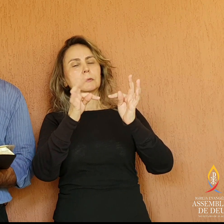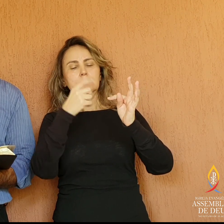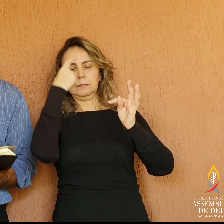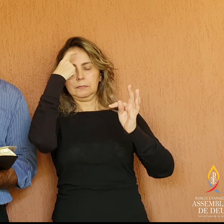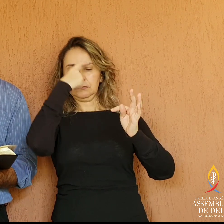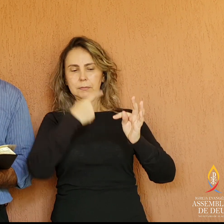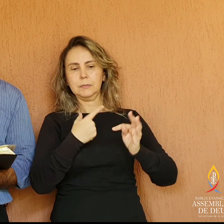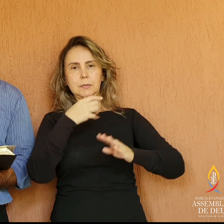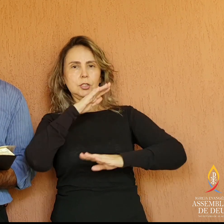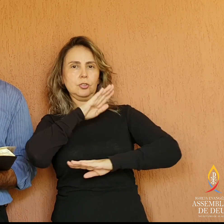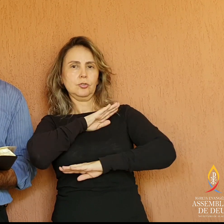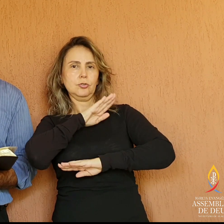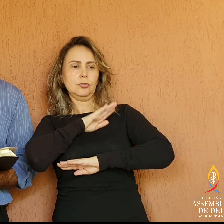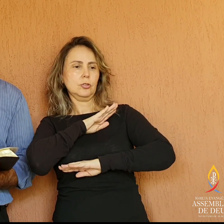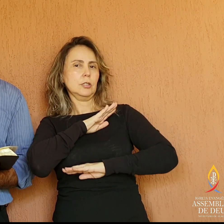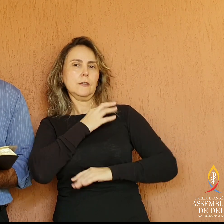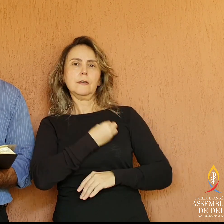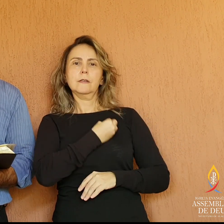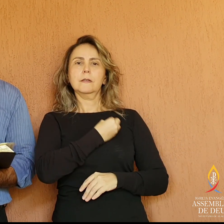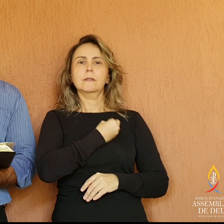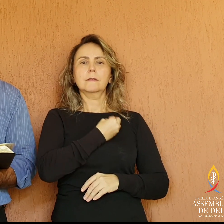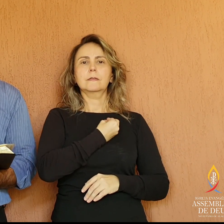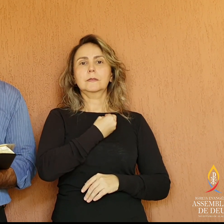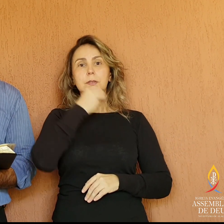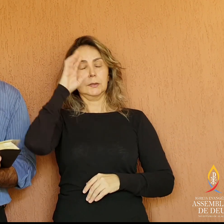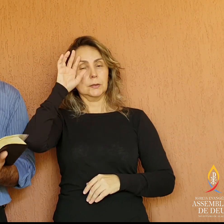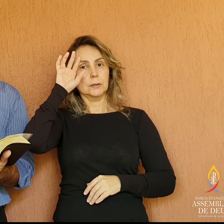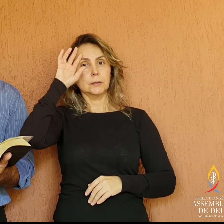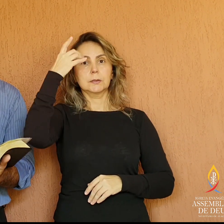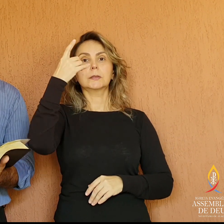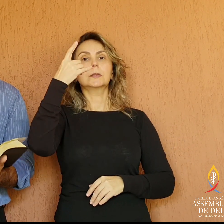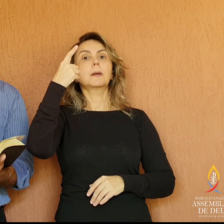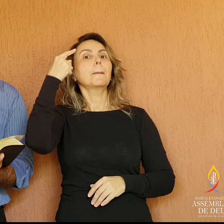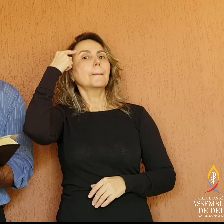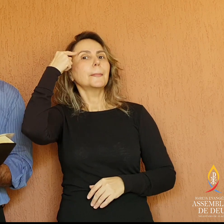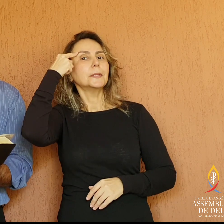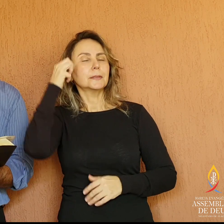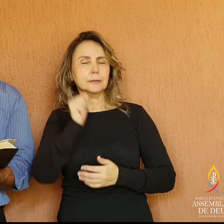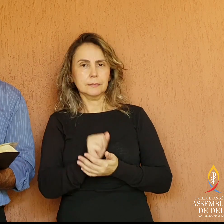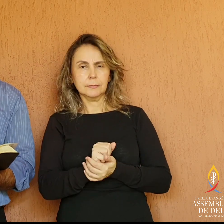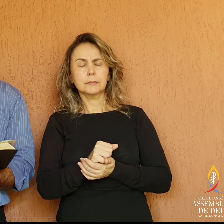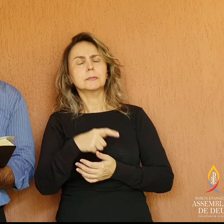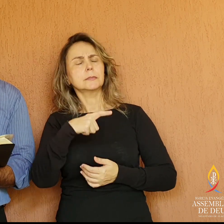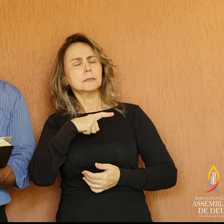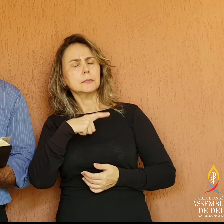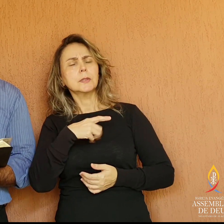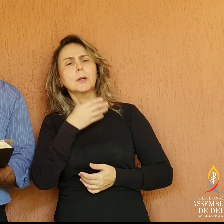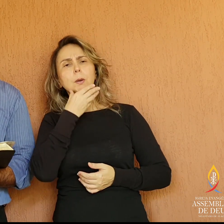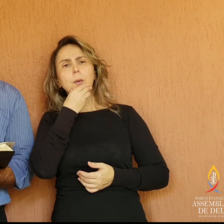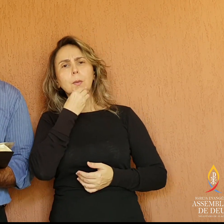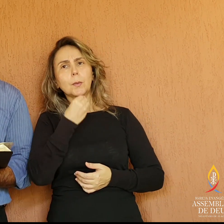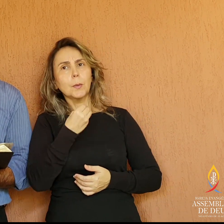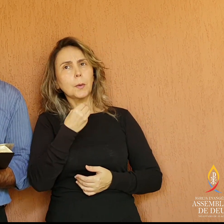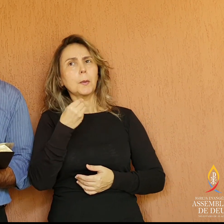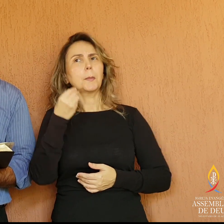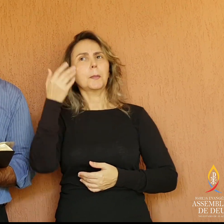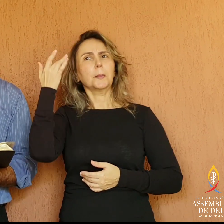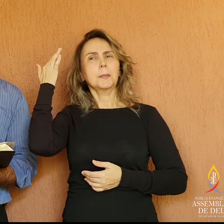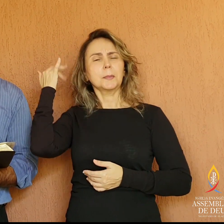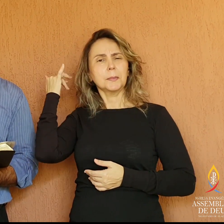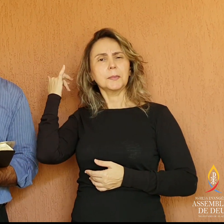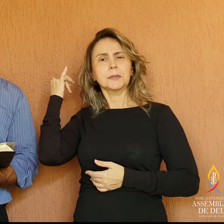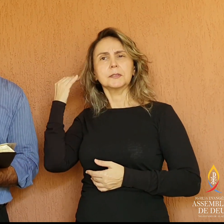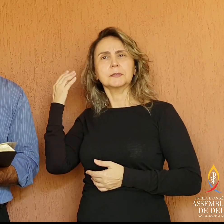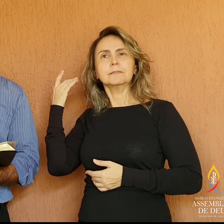seus pensamentos, as suas decisões. Há um pensador que, na Idade Média, ele fala,